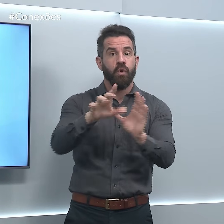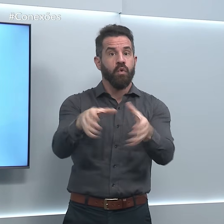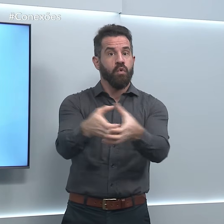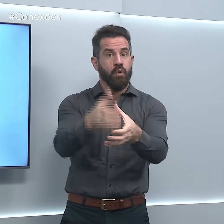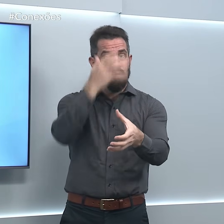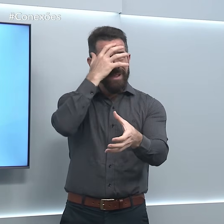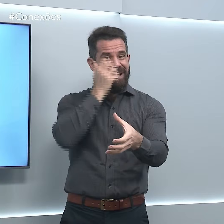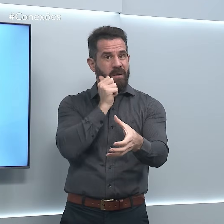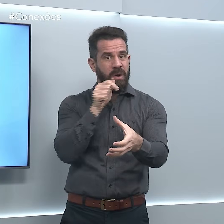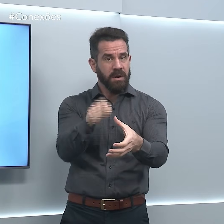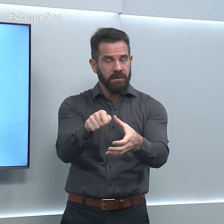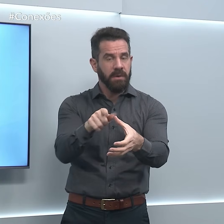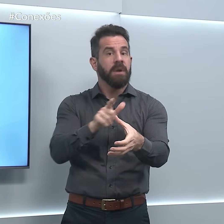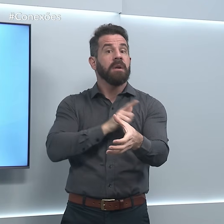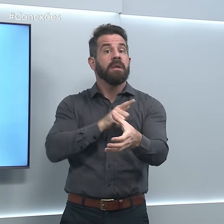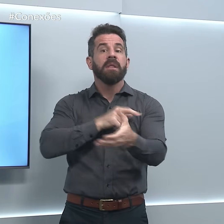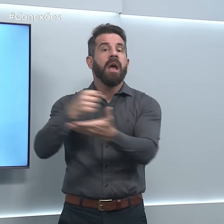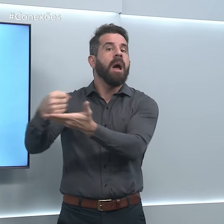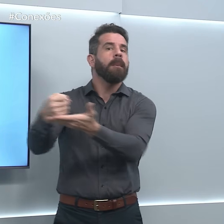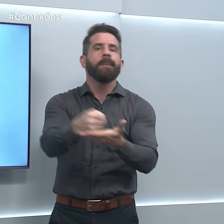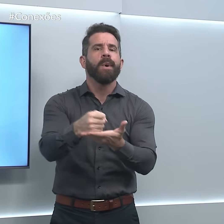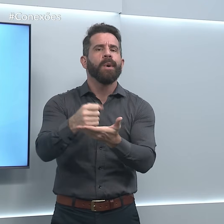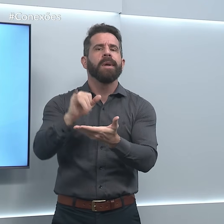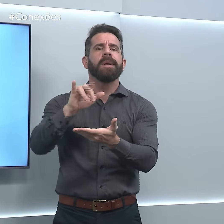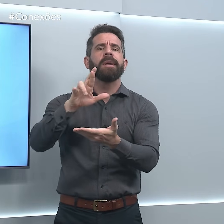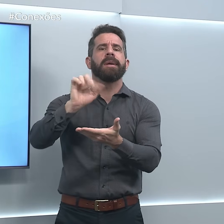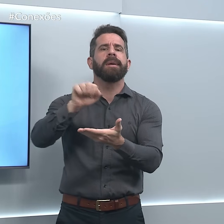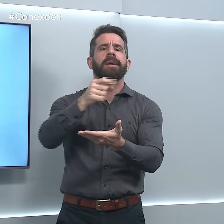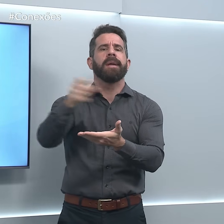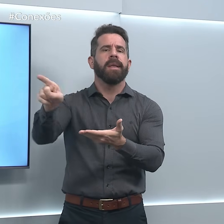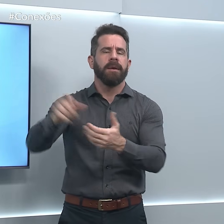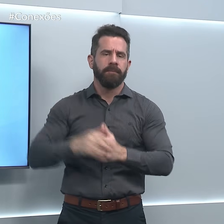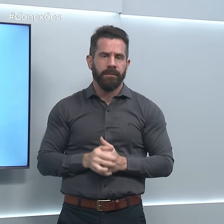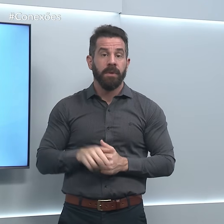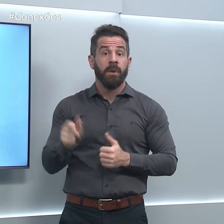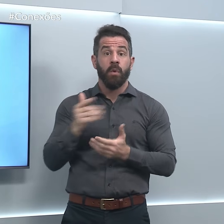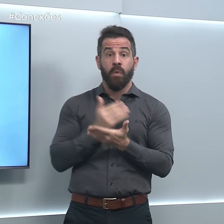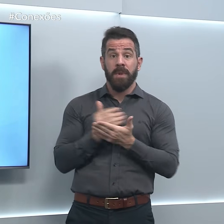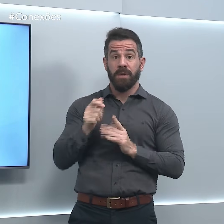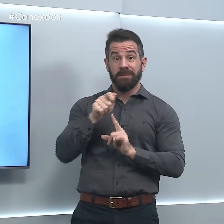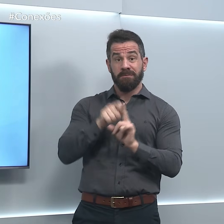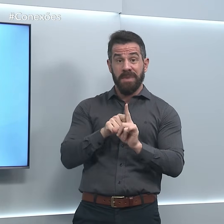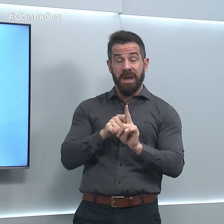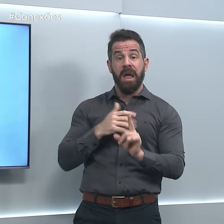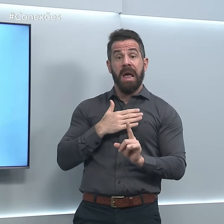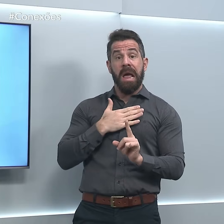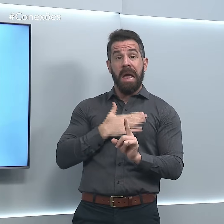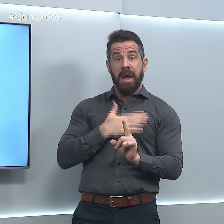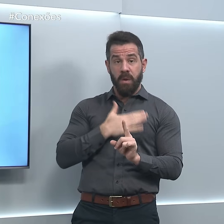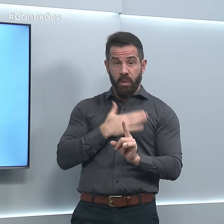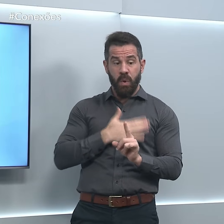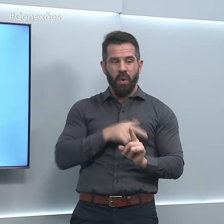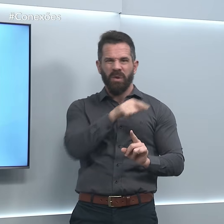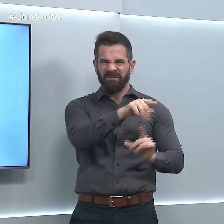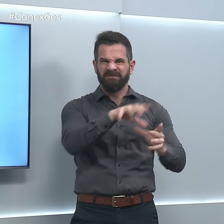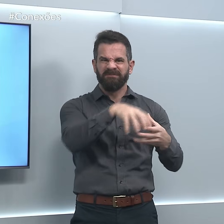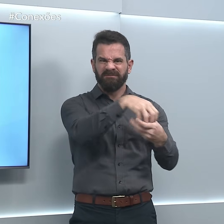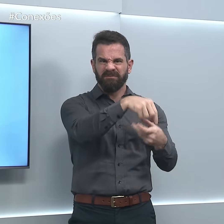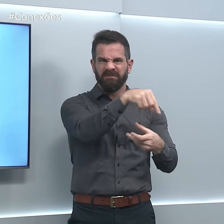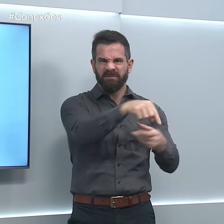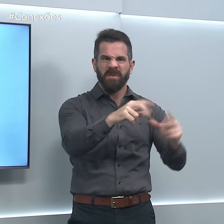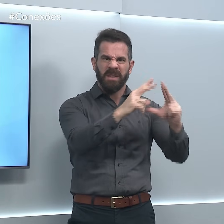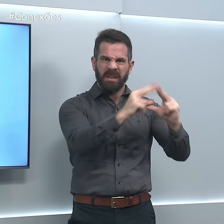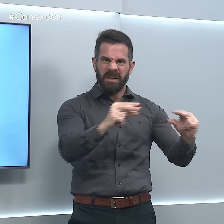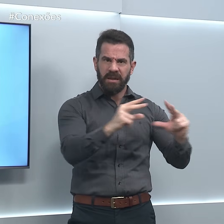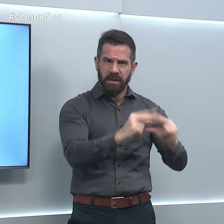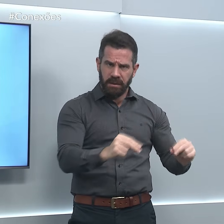é apoiado pelo Irã. E no início do mês de agosto, o gabinete do Líbano aprovou os objetivos de uma